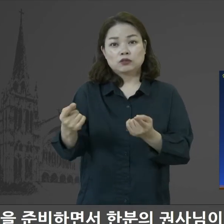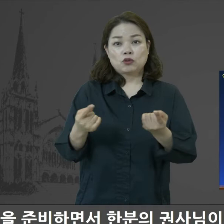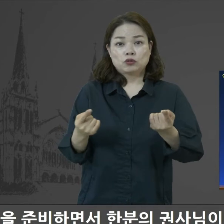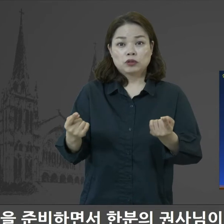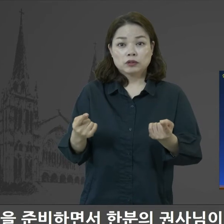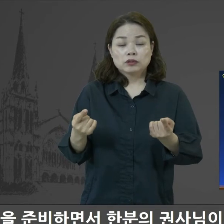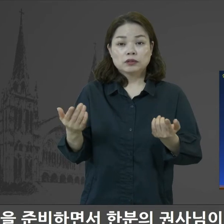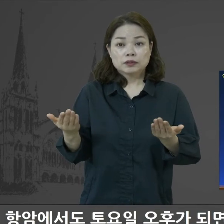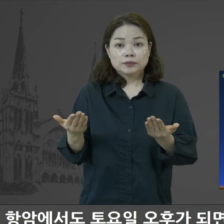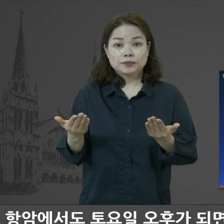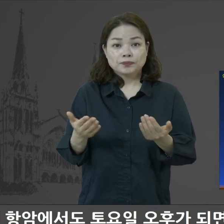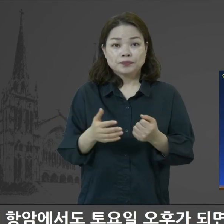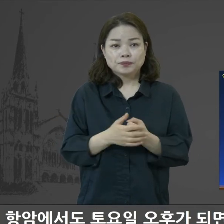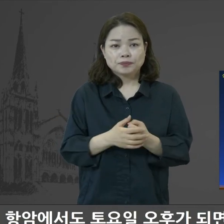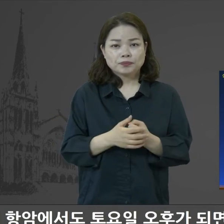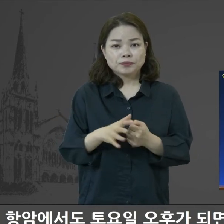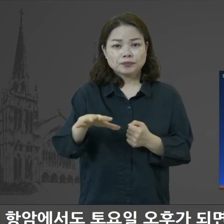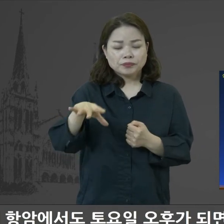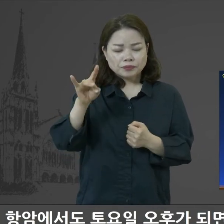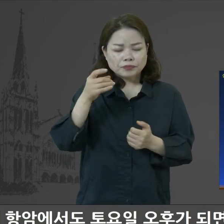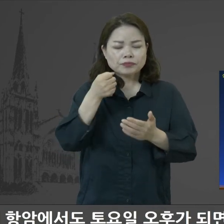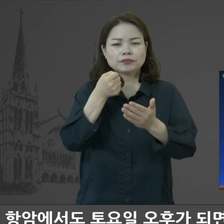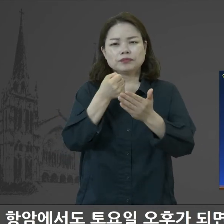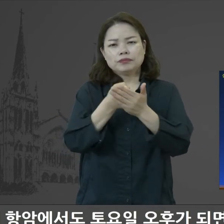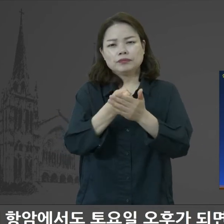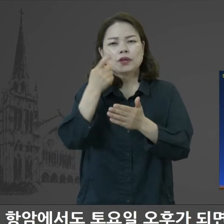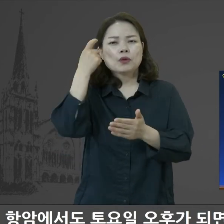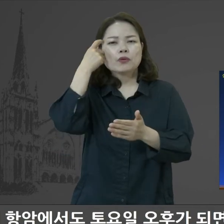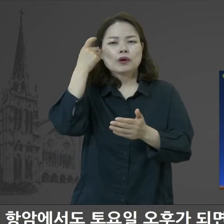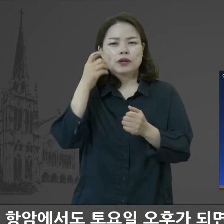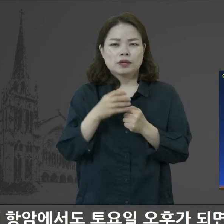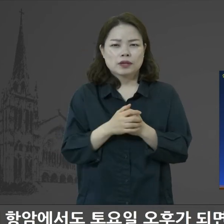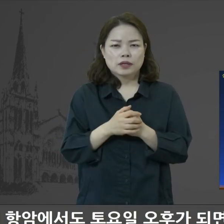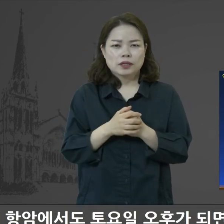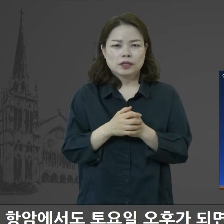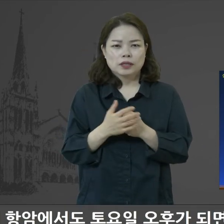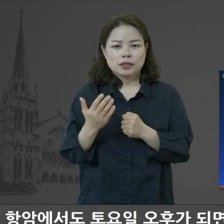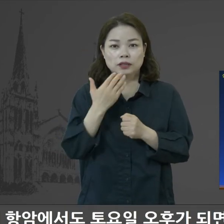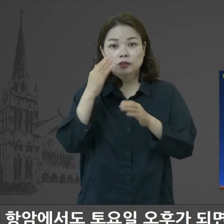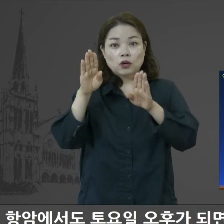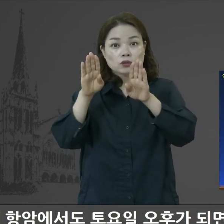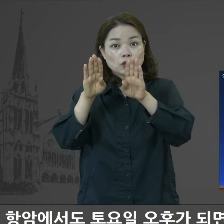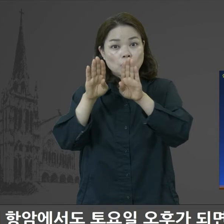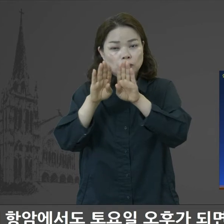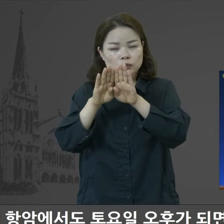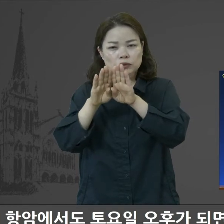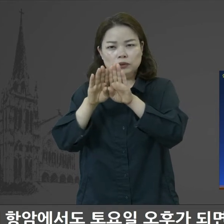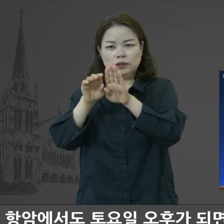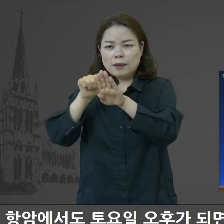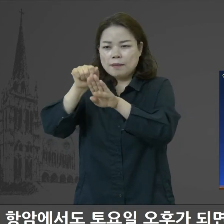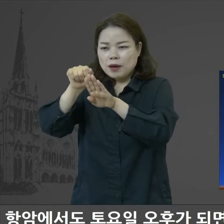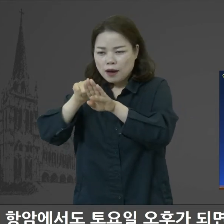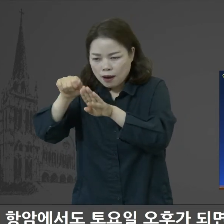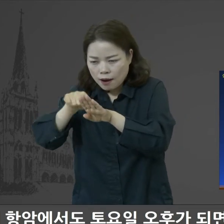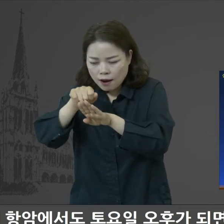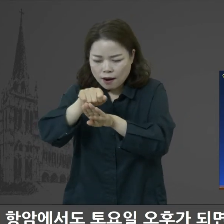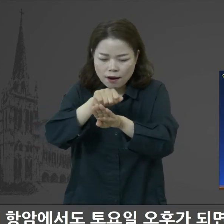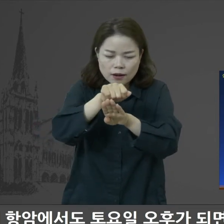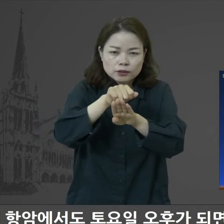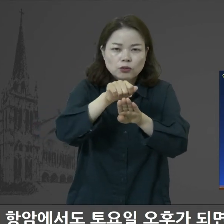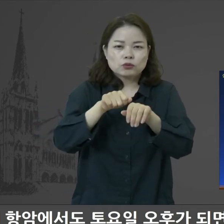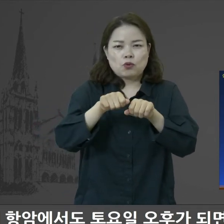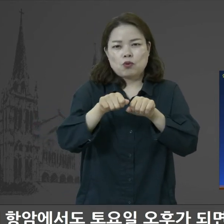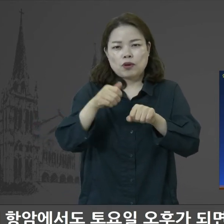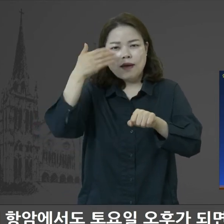있는 일들은 주 초에 그것을 정했다라고 해요. 왜 그럴까요? 이 성전 문을 닫기 위해서, 예배당 문을 닫기